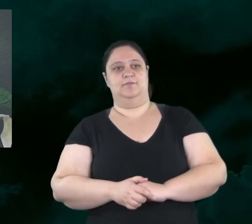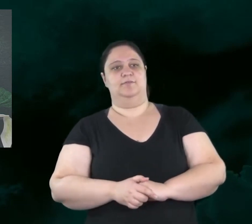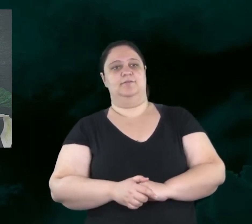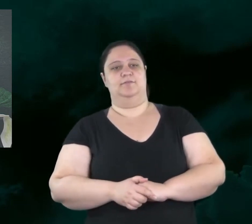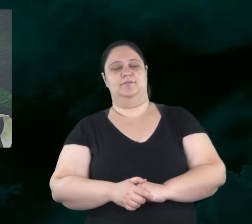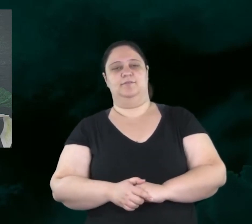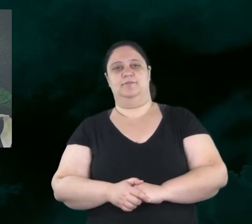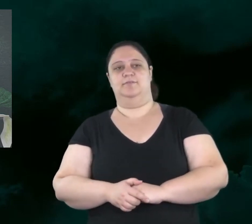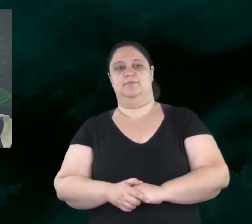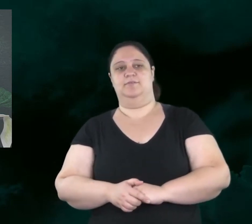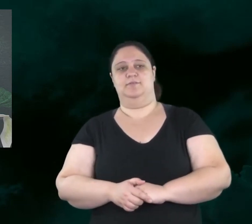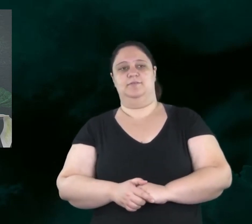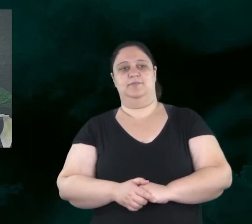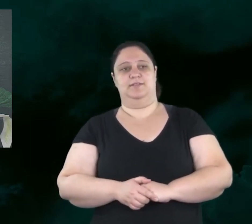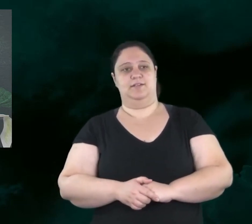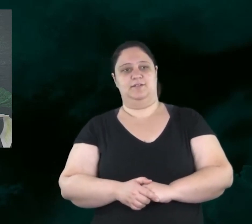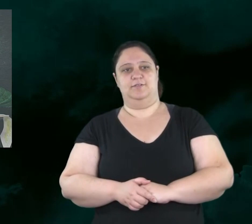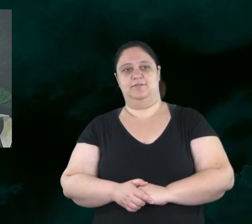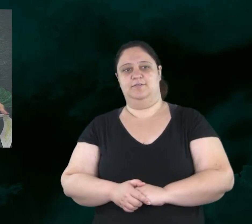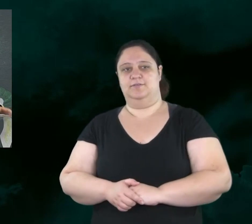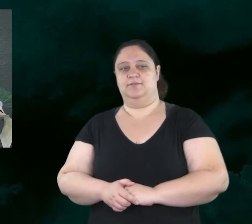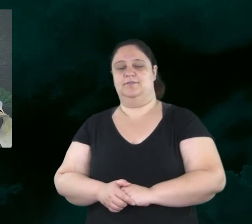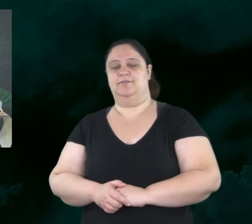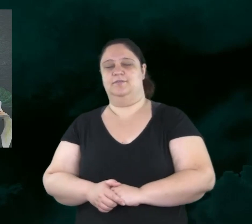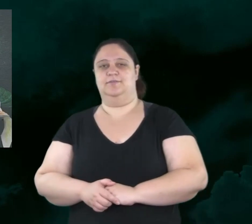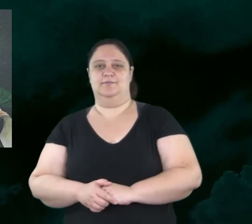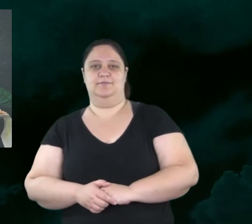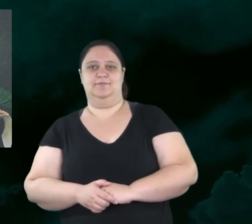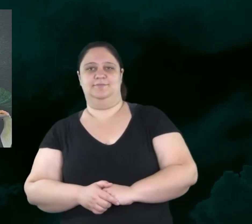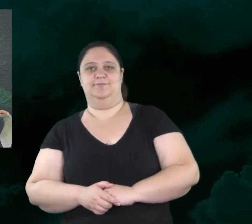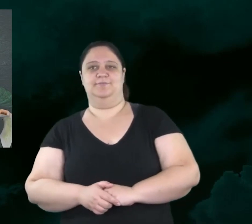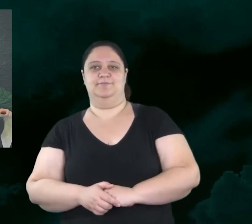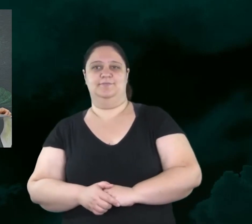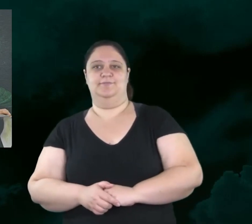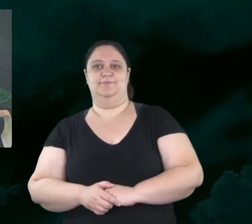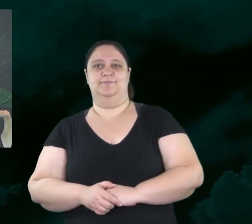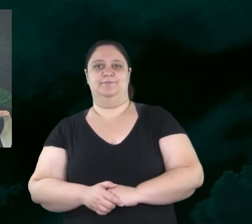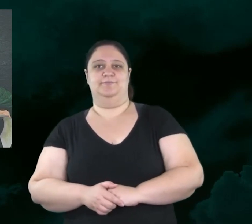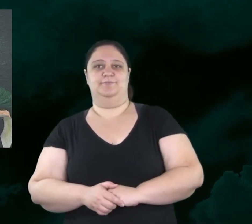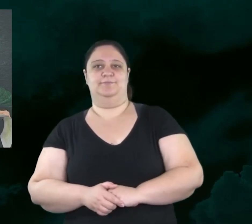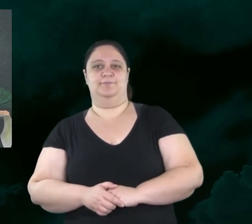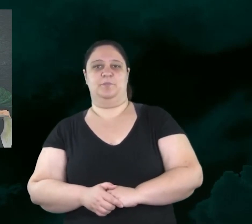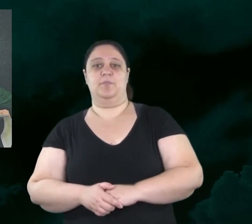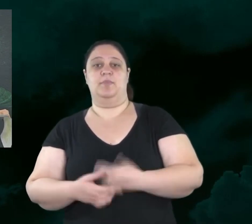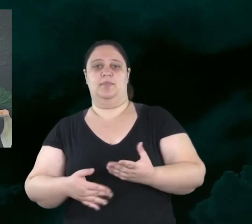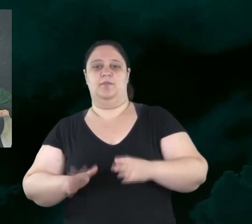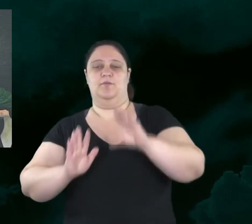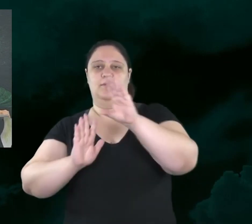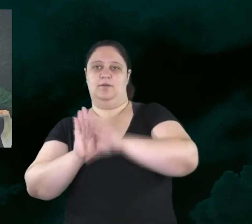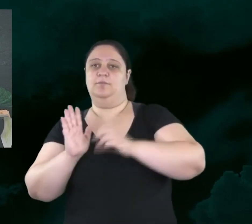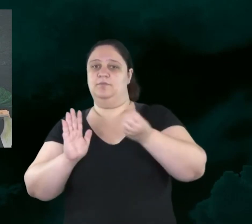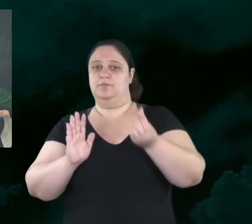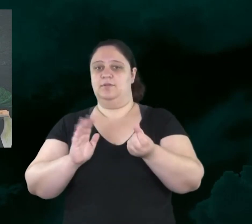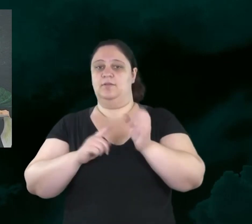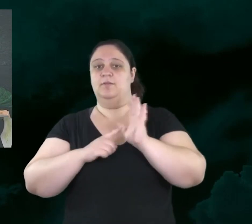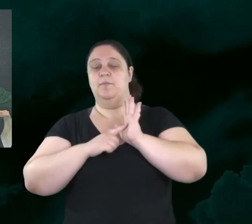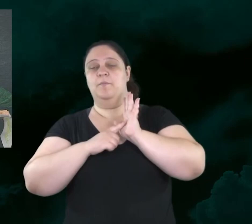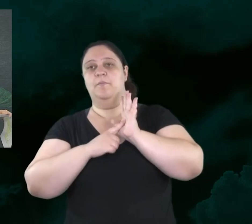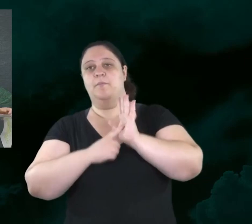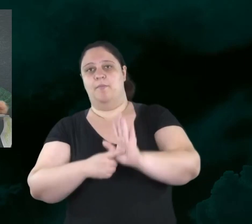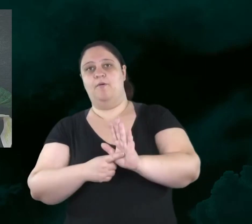Isaías capítulo 6 é um capítulo em que Deus deu uma visão